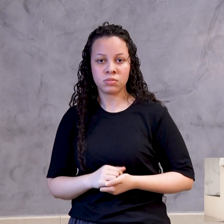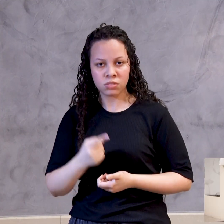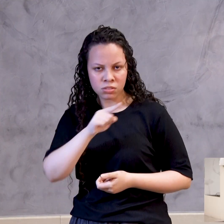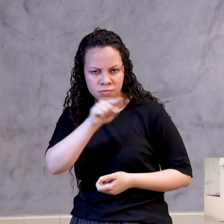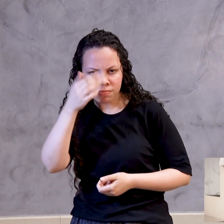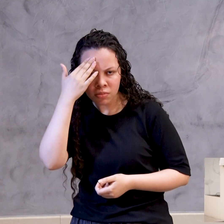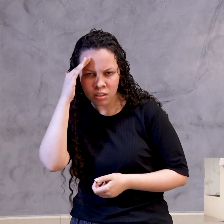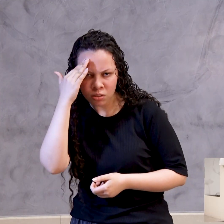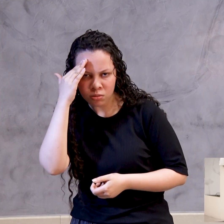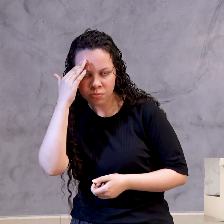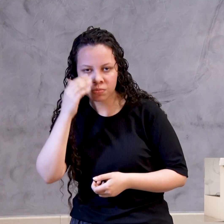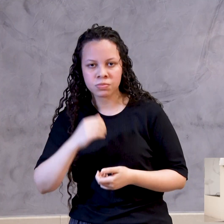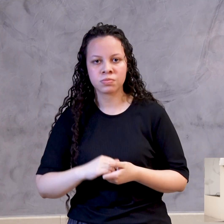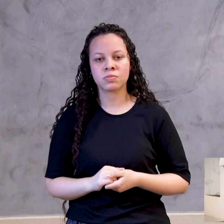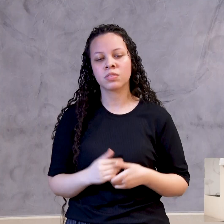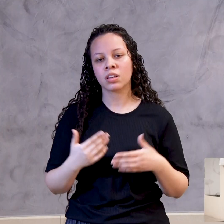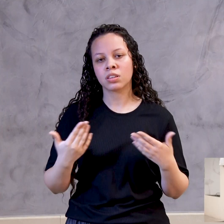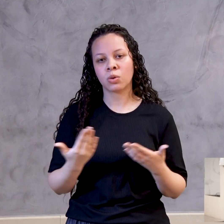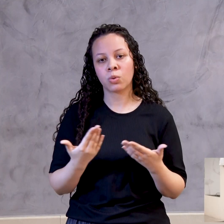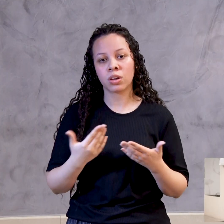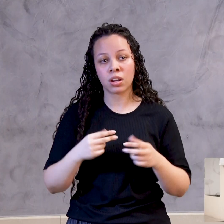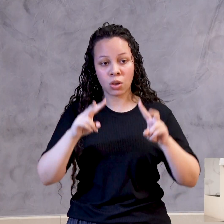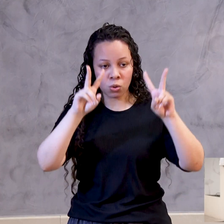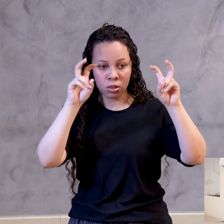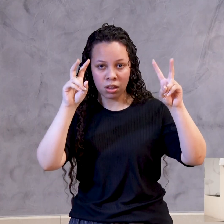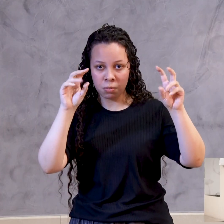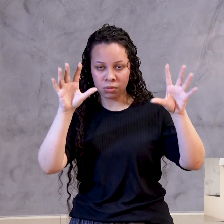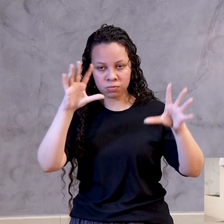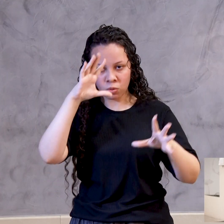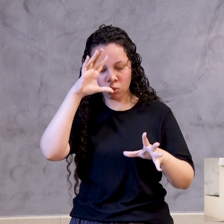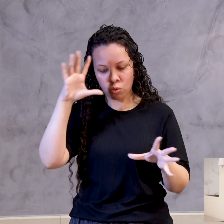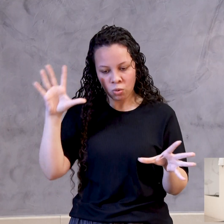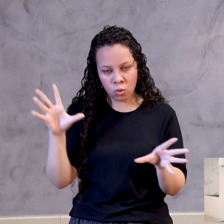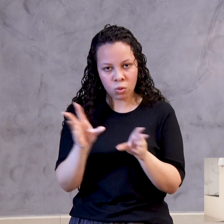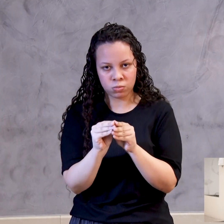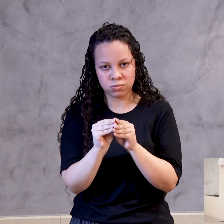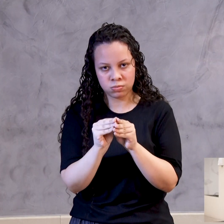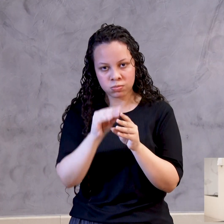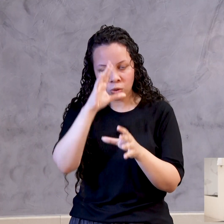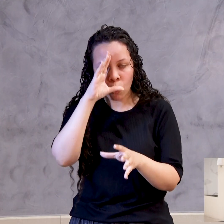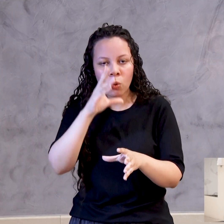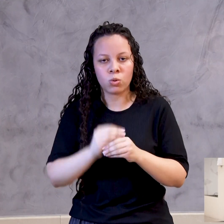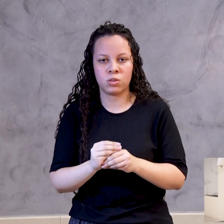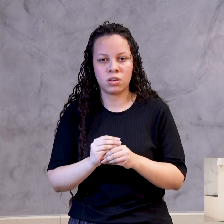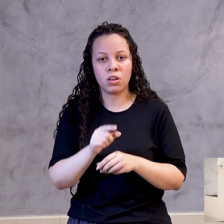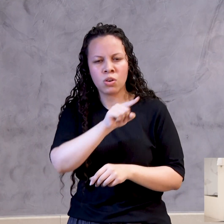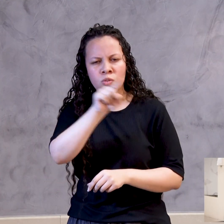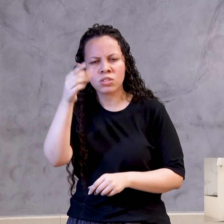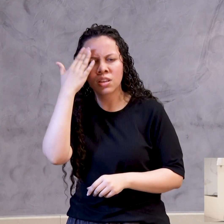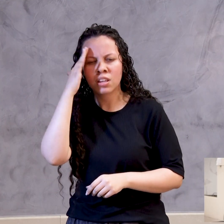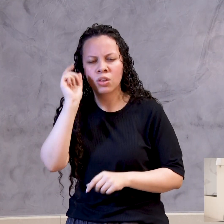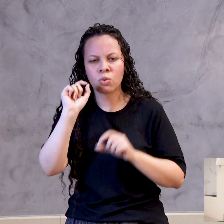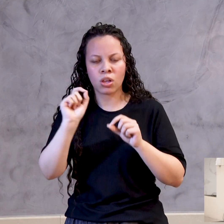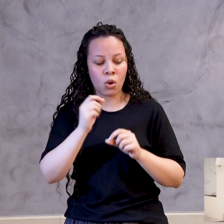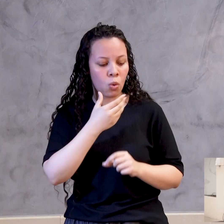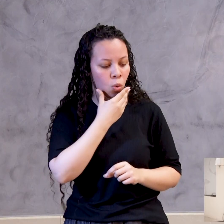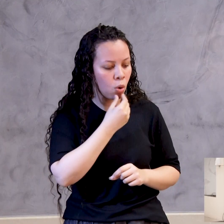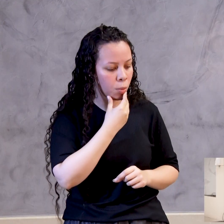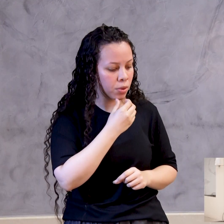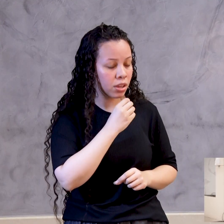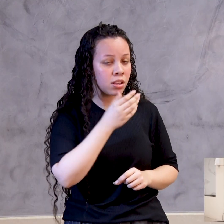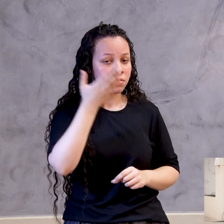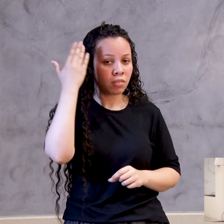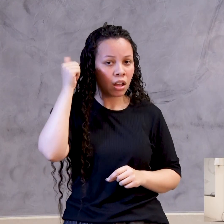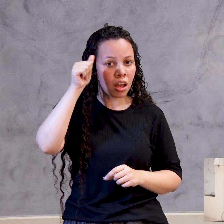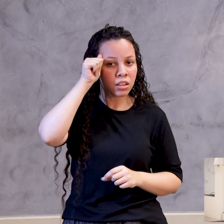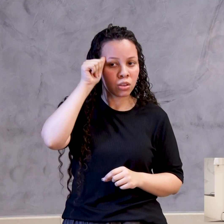Eu gostaria de deixar então esse assunto aqui para você entender que Deus deu ao homem, mesmo quando ele caiu e